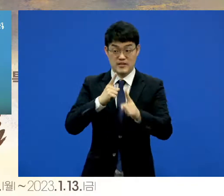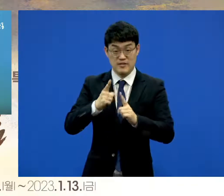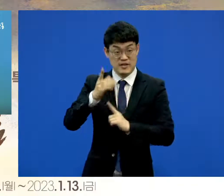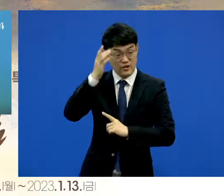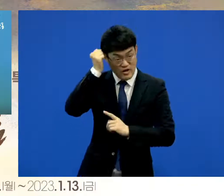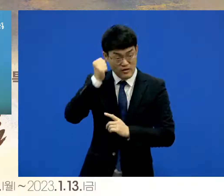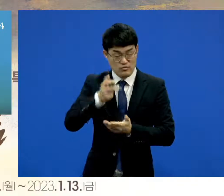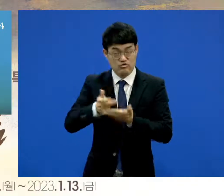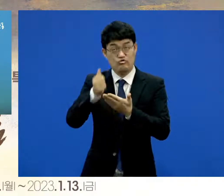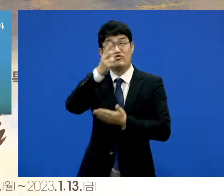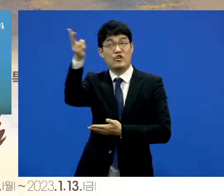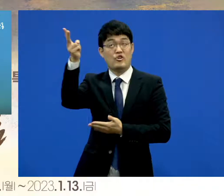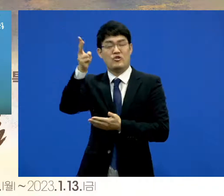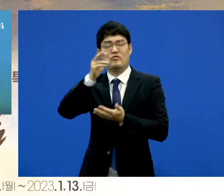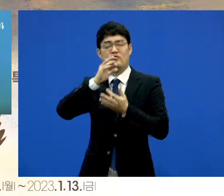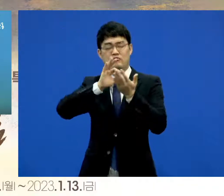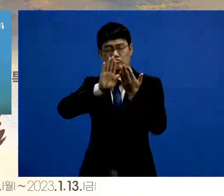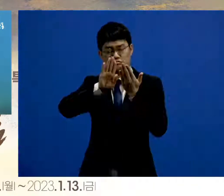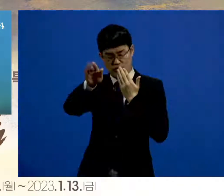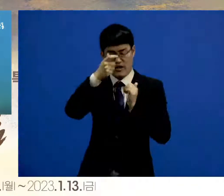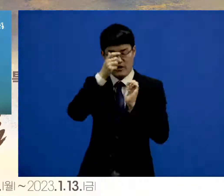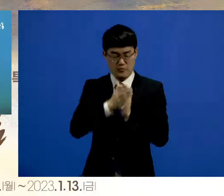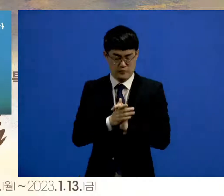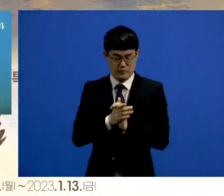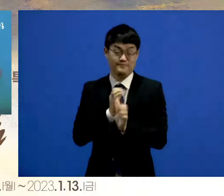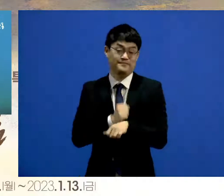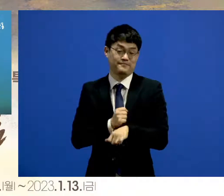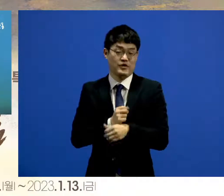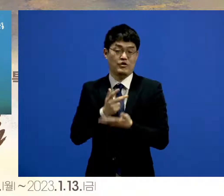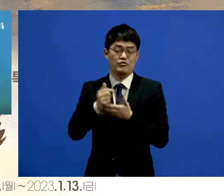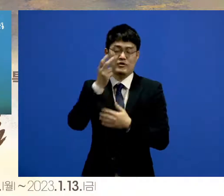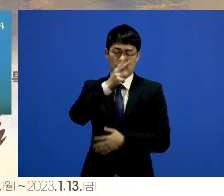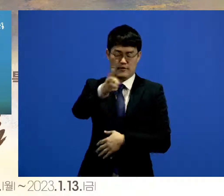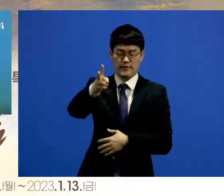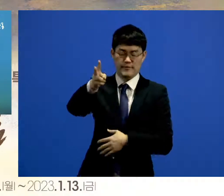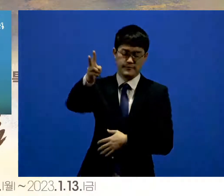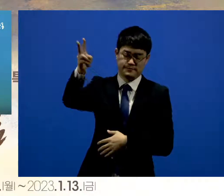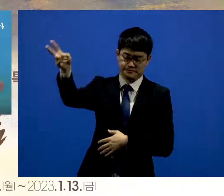생각하면서 주여 한번 외치고 기도하며 나아가겠습니다. 주여